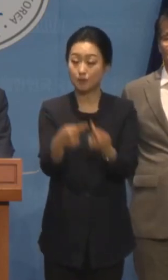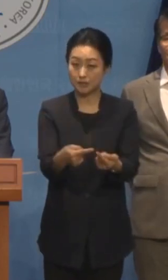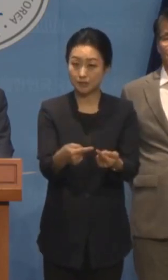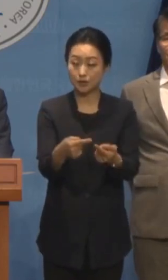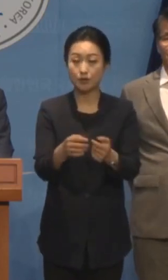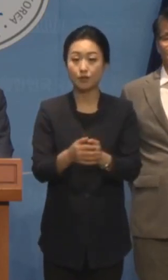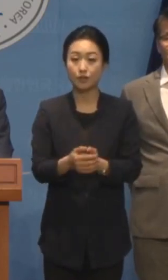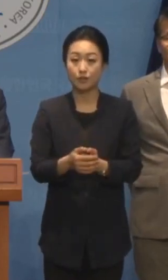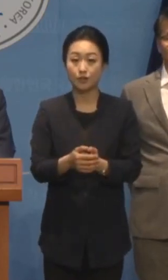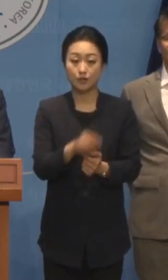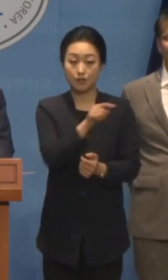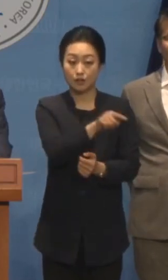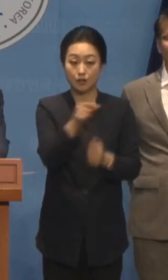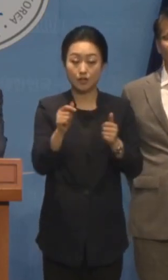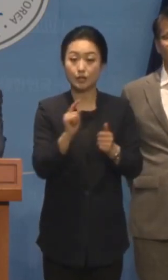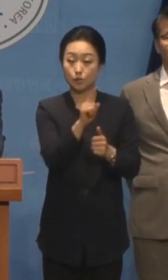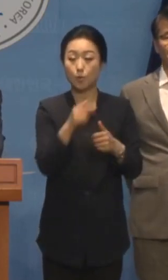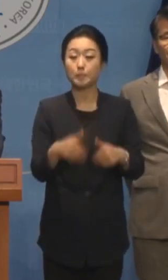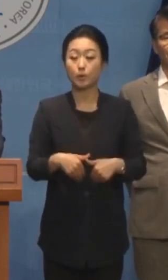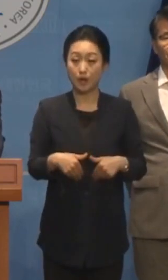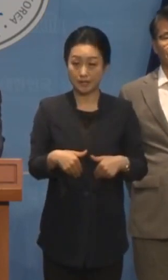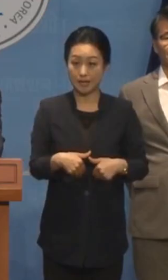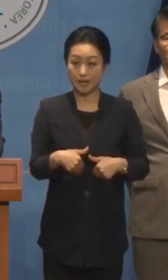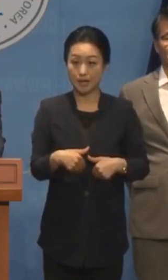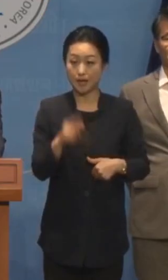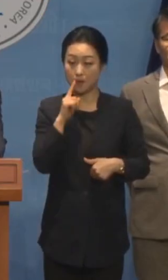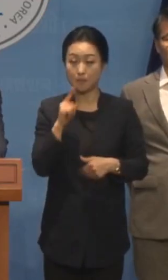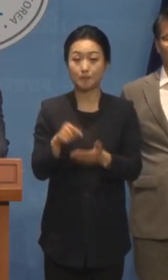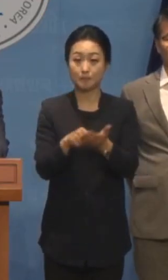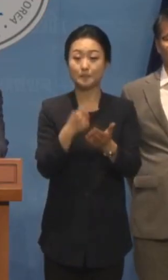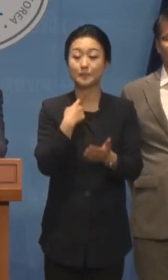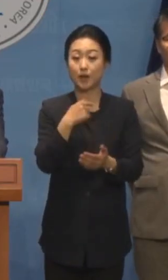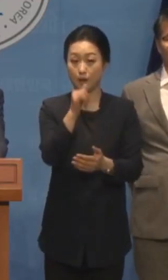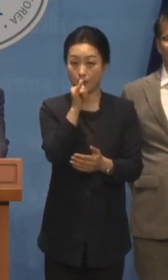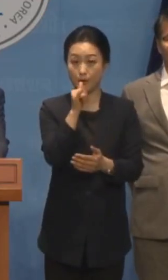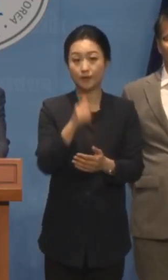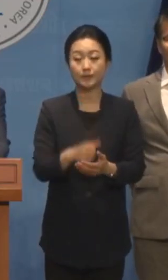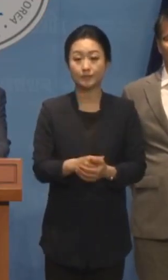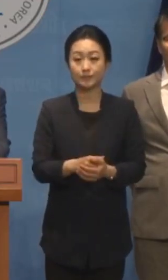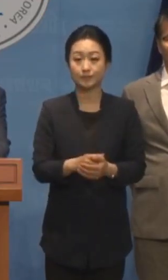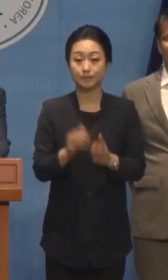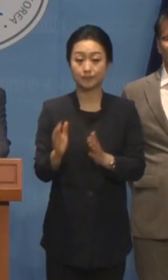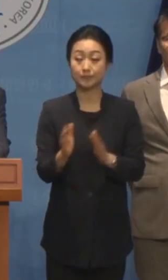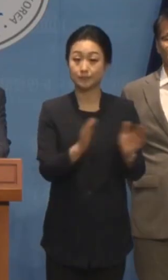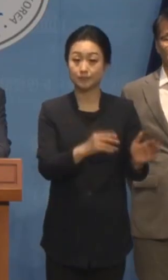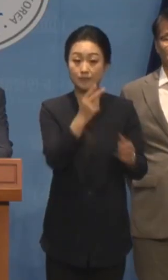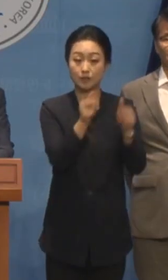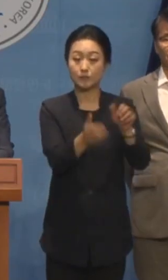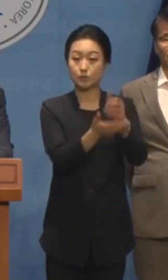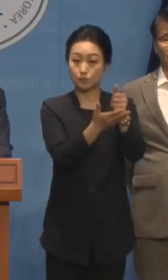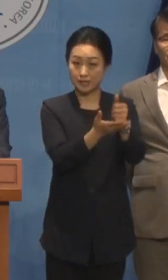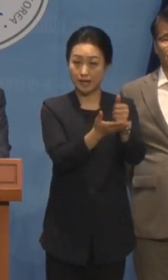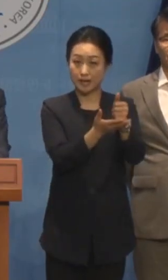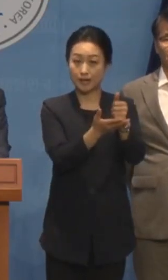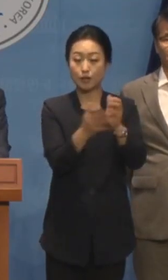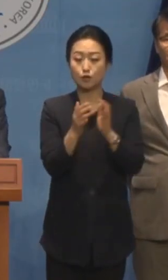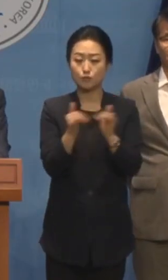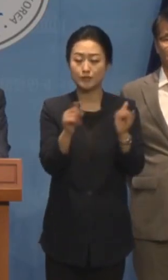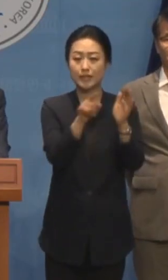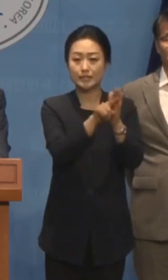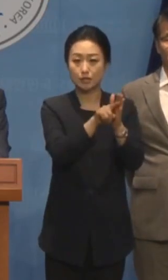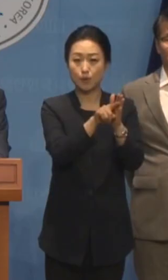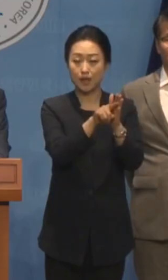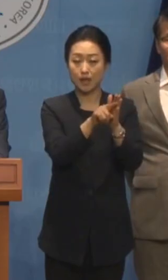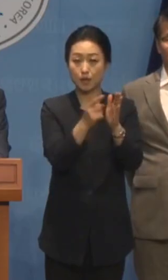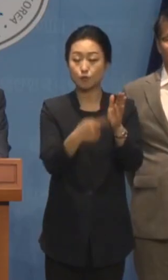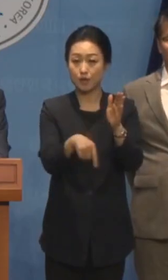두 사람의 기소 필요성을 주장하기도 했습니다. 이원석 총장은 국민의 신뢰를 제고하기